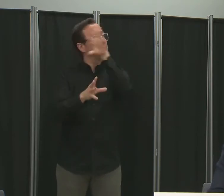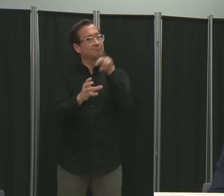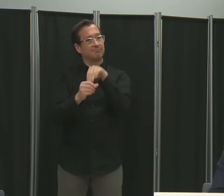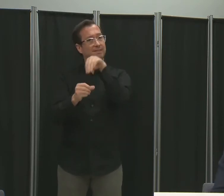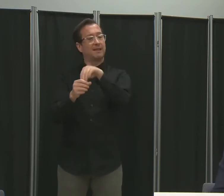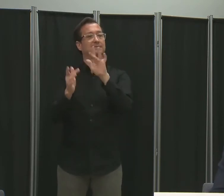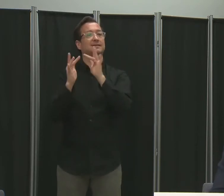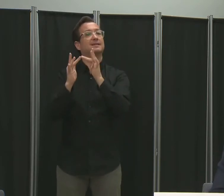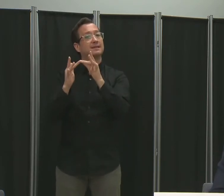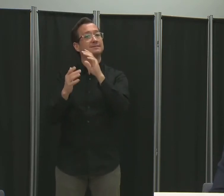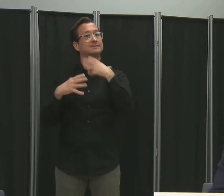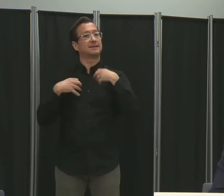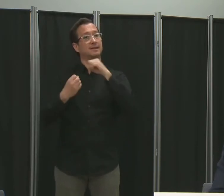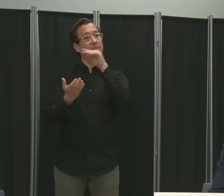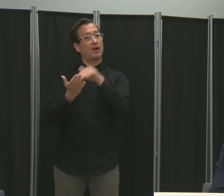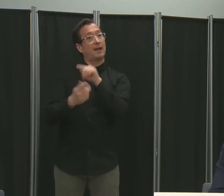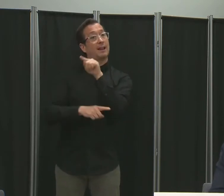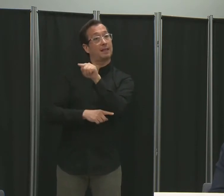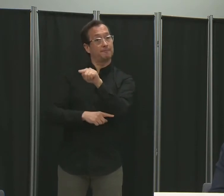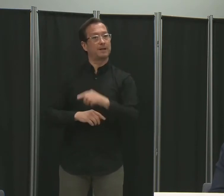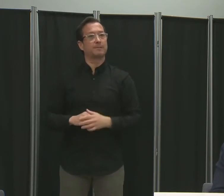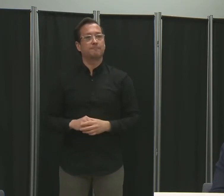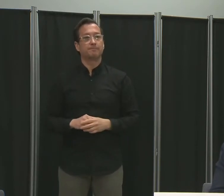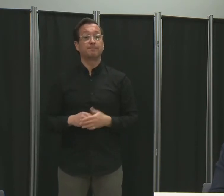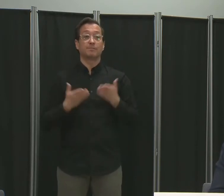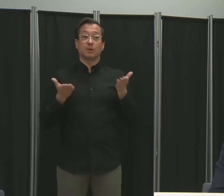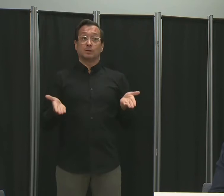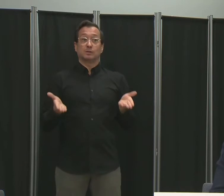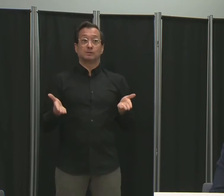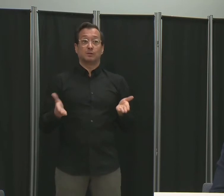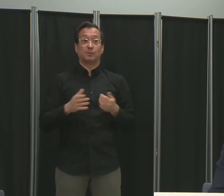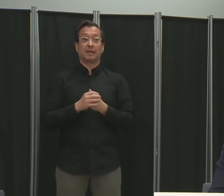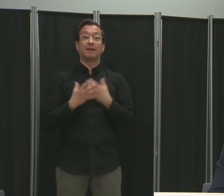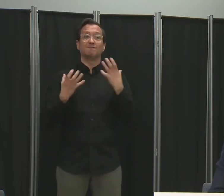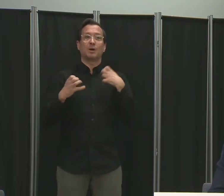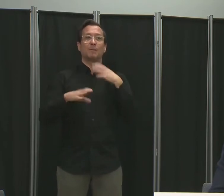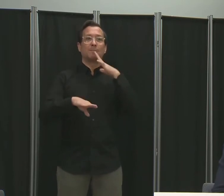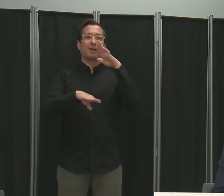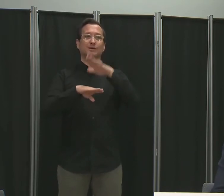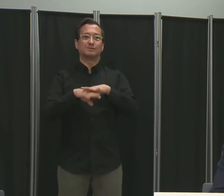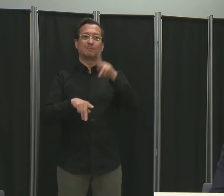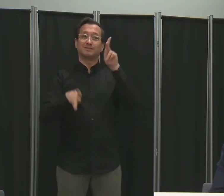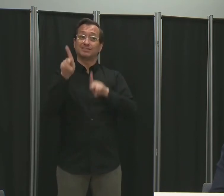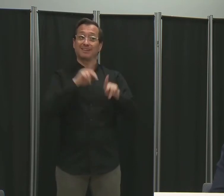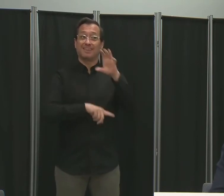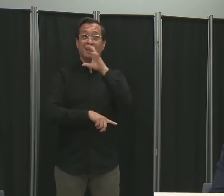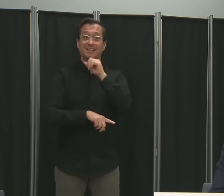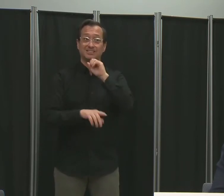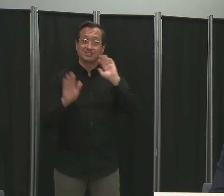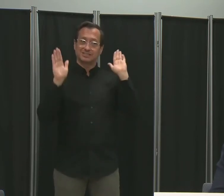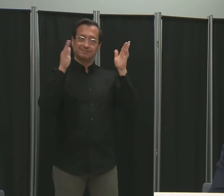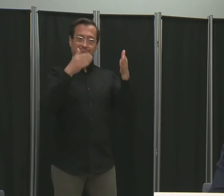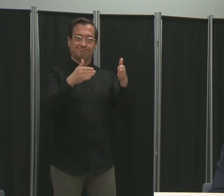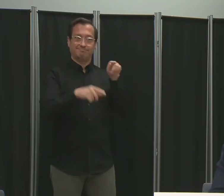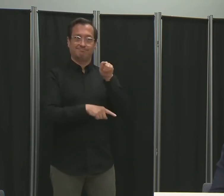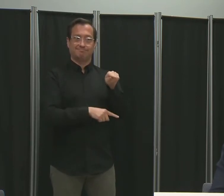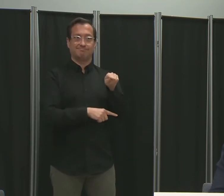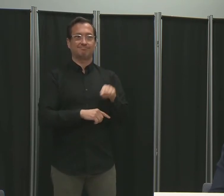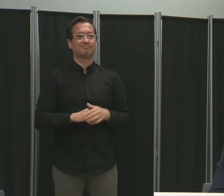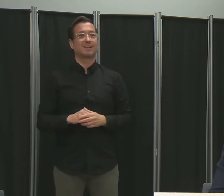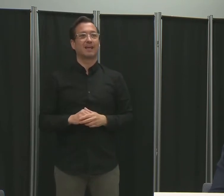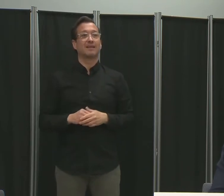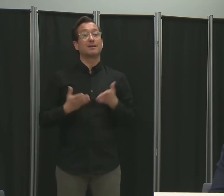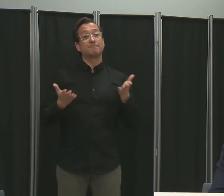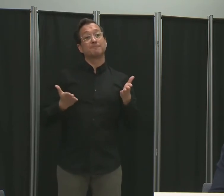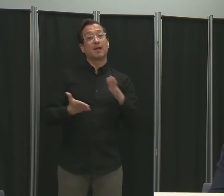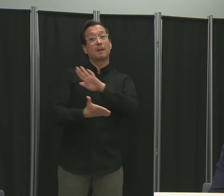on voulait parler avec vous de nos aînés d'entrée je voudrais rappeler que à montréal montréal